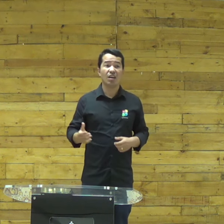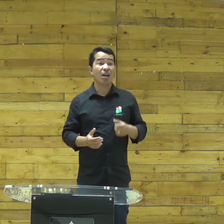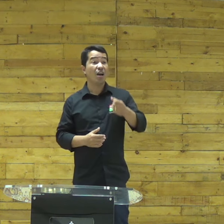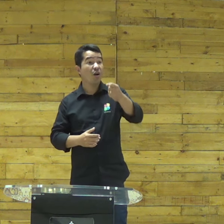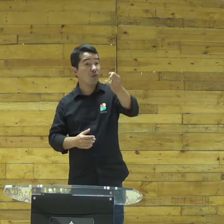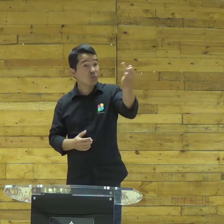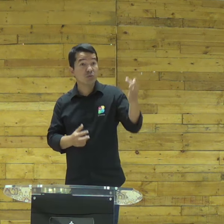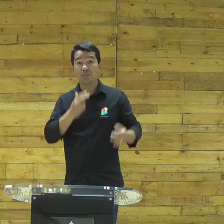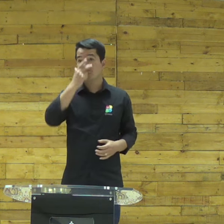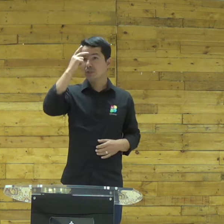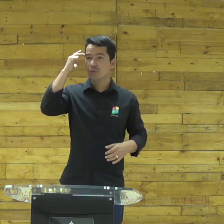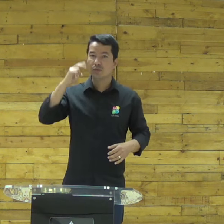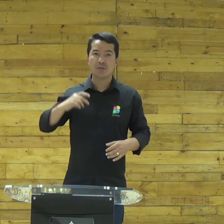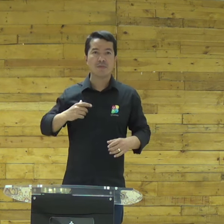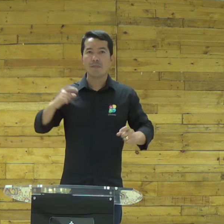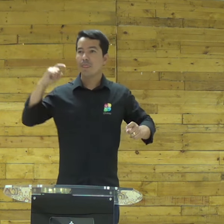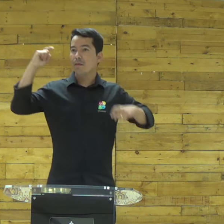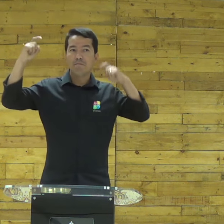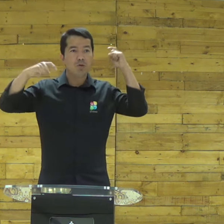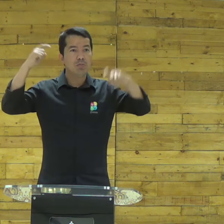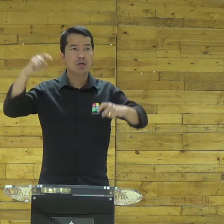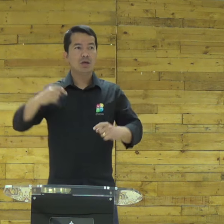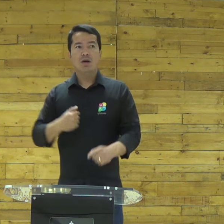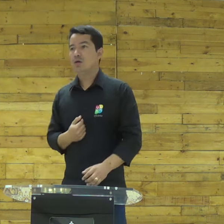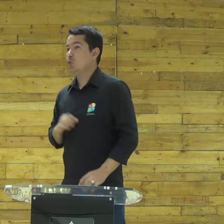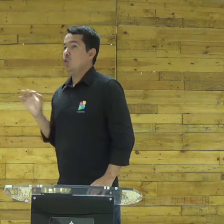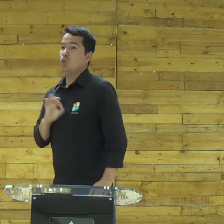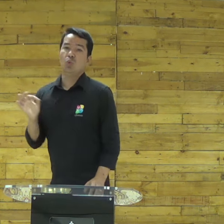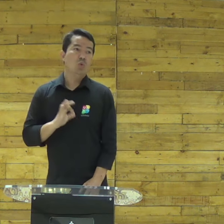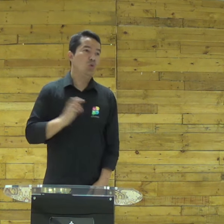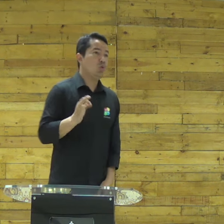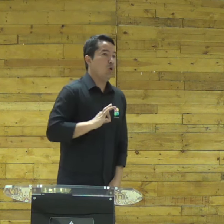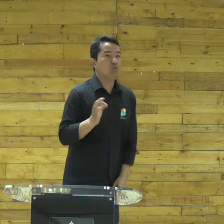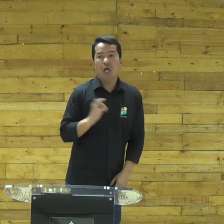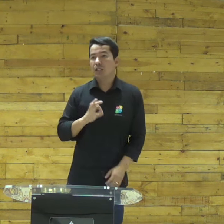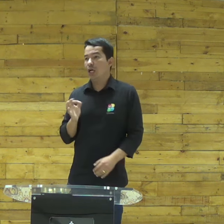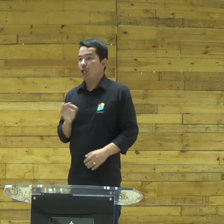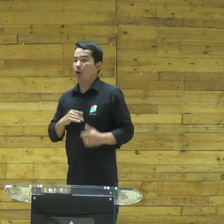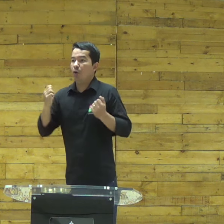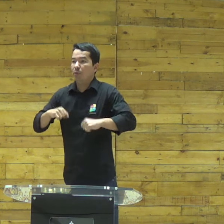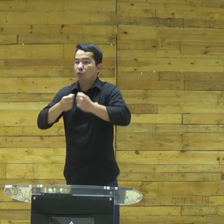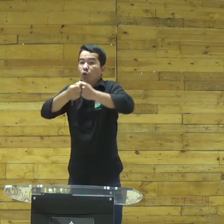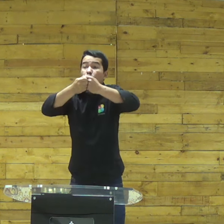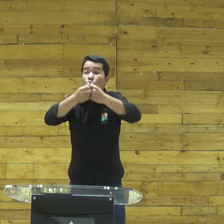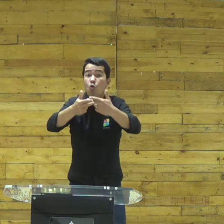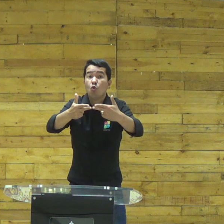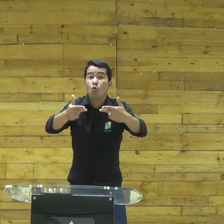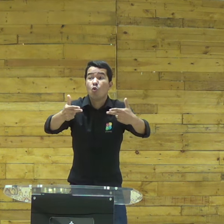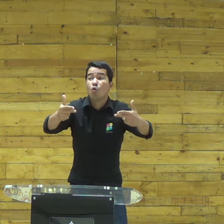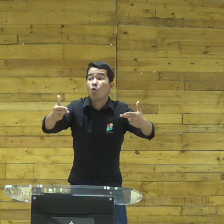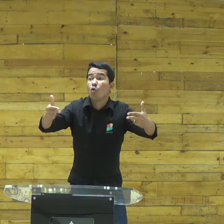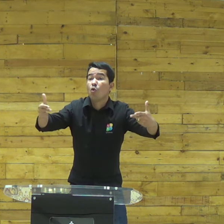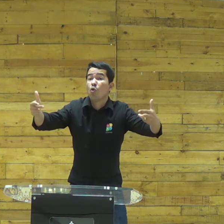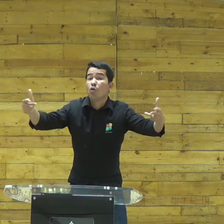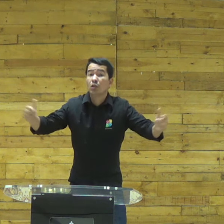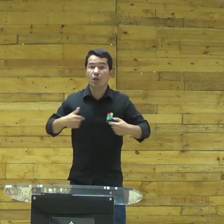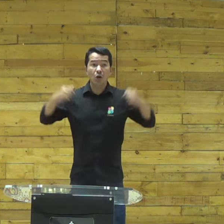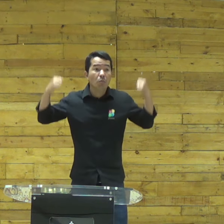verdade Algumas pessoas vivem preocupadíssimos com algumas coisas